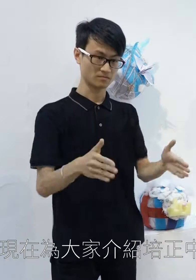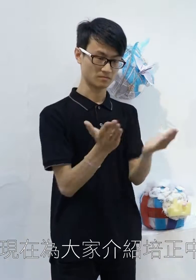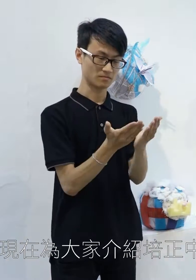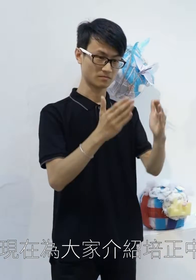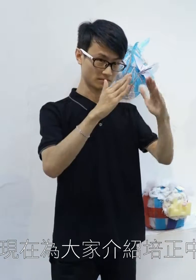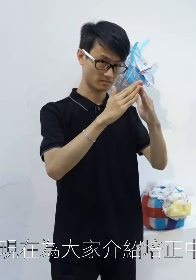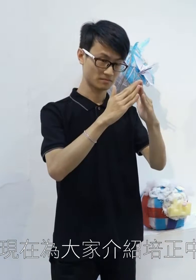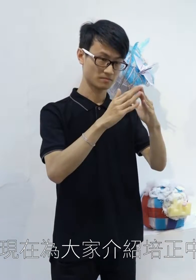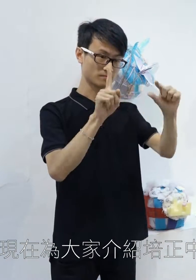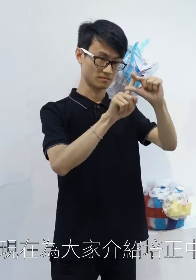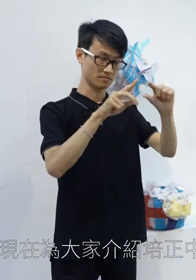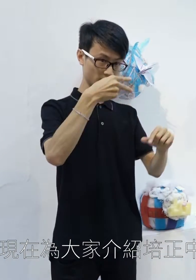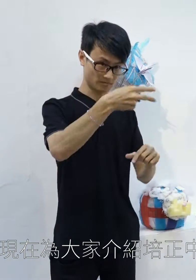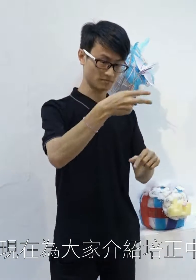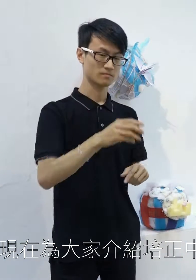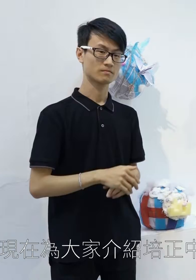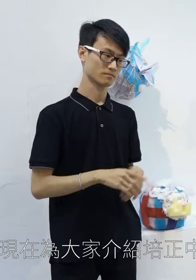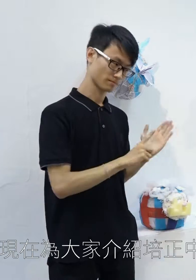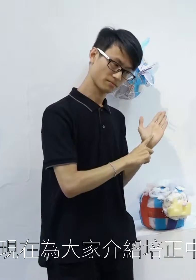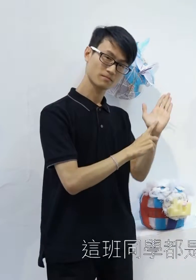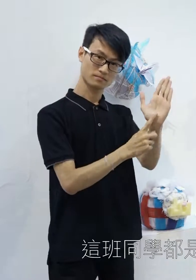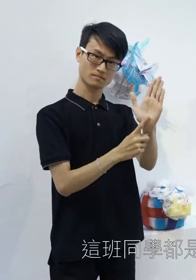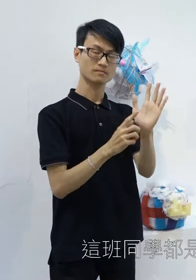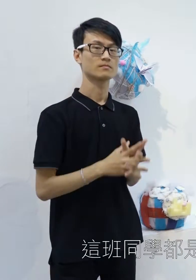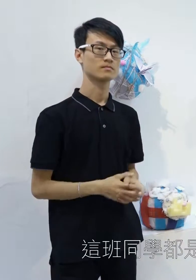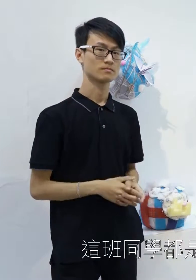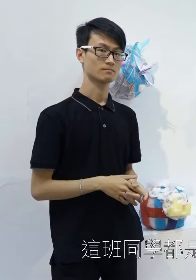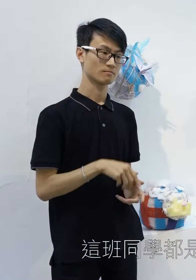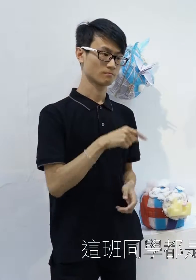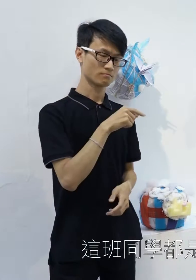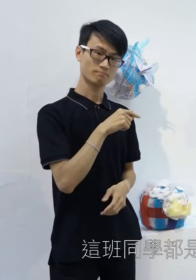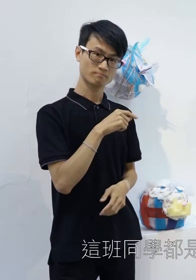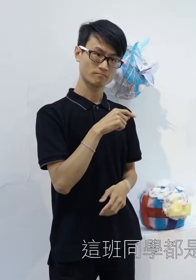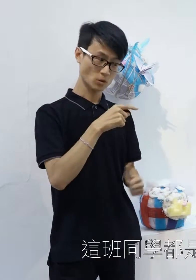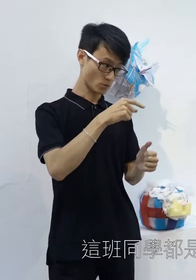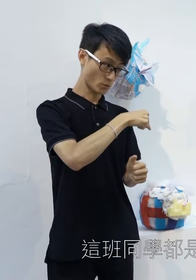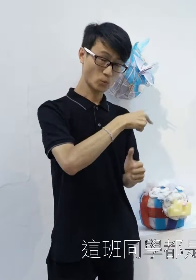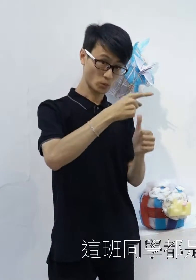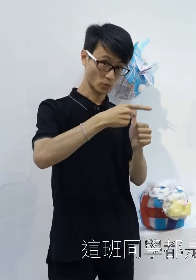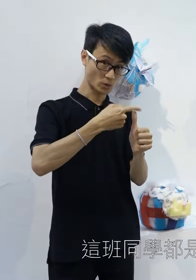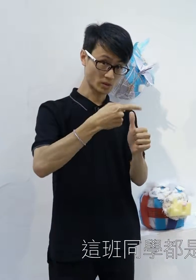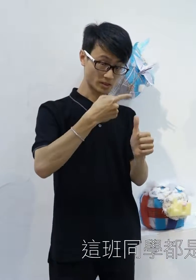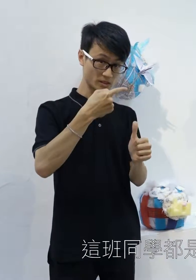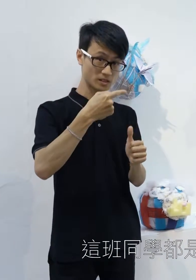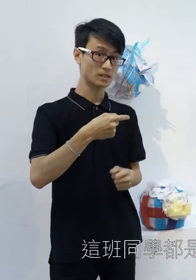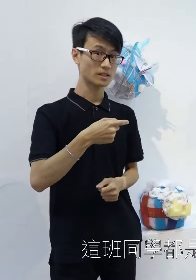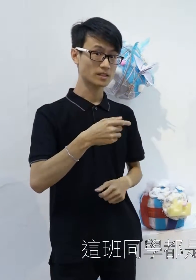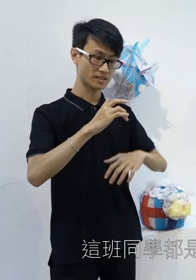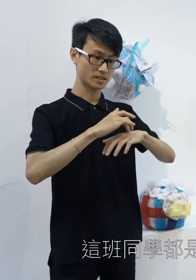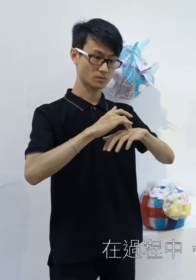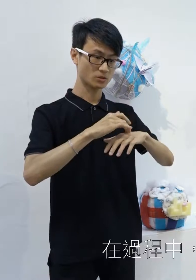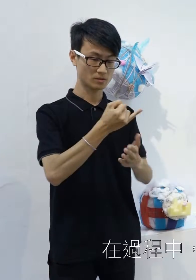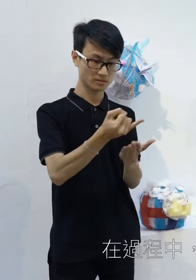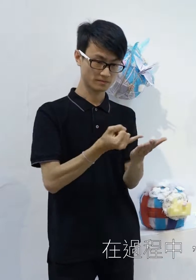學2年班嘅同學嘅作品。咁咧呢班同學咧都係第一次去接觸呢個觸感藝術